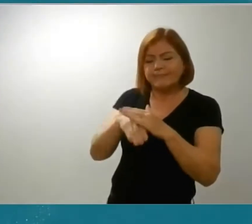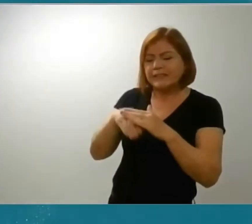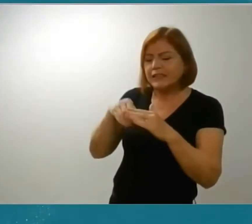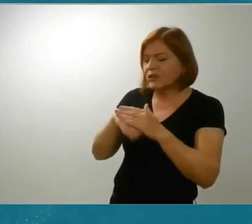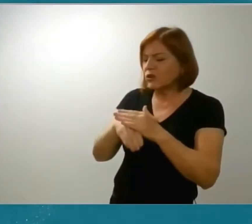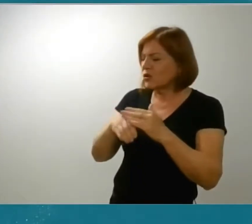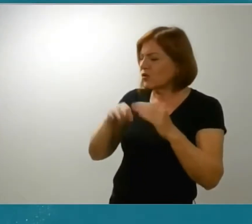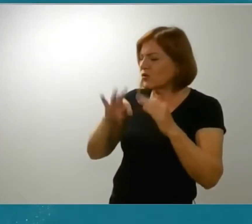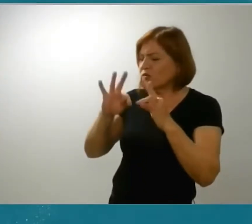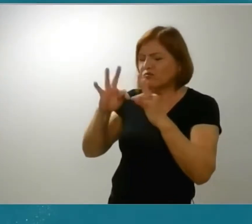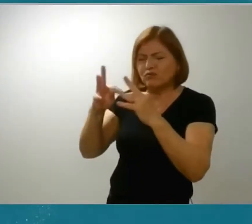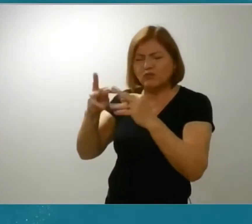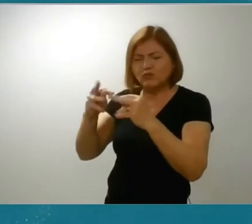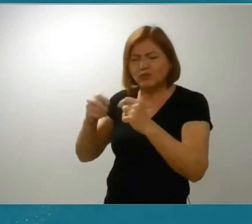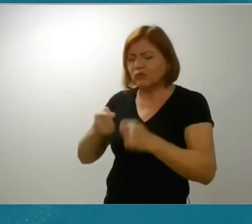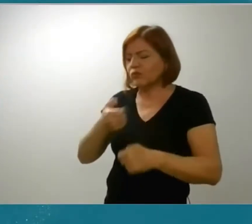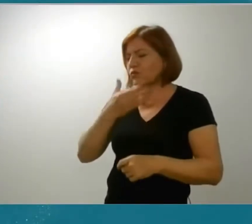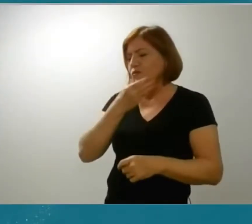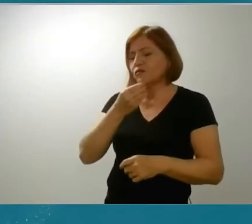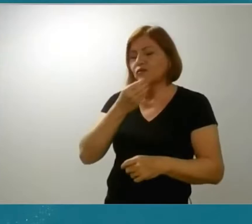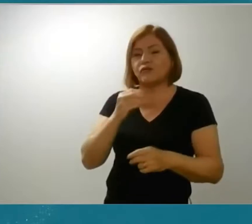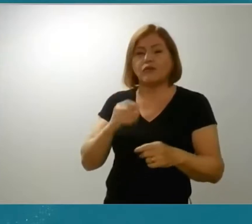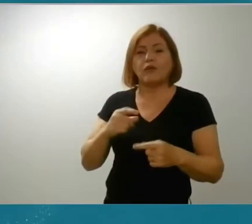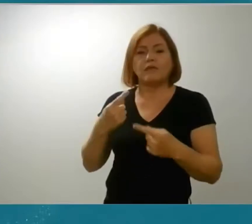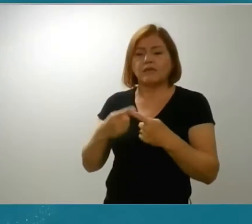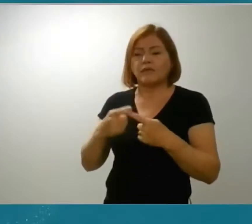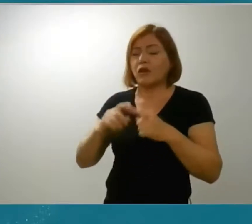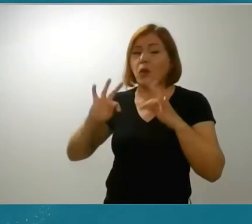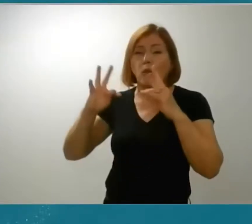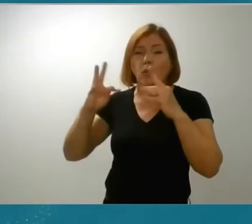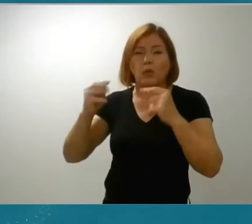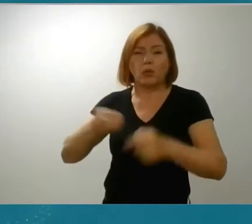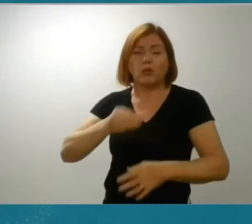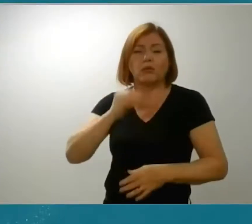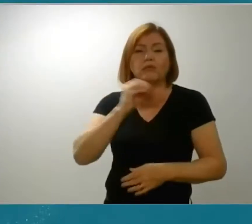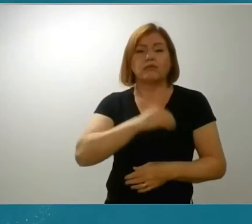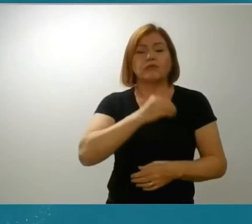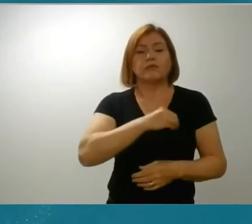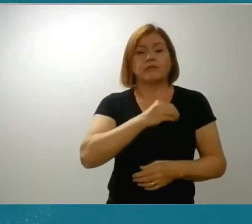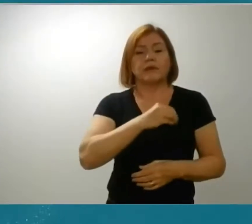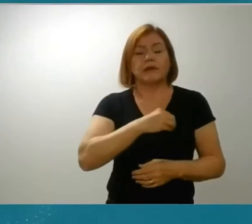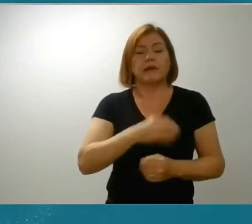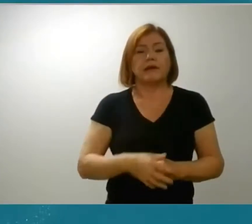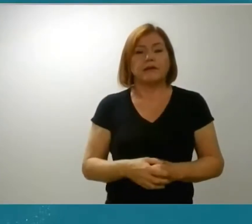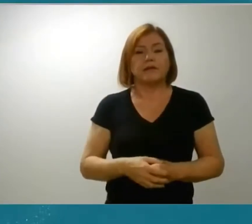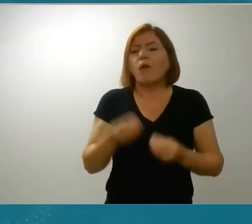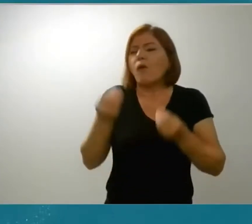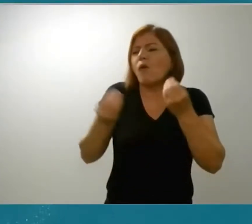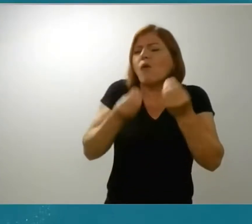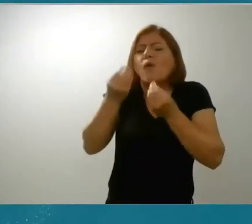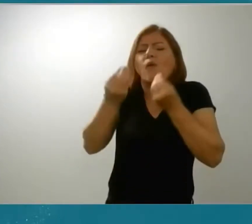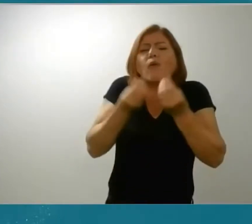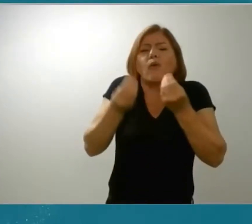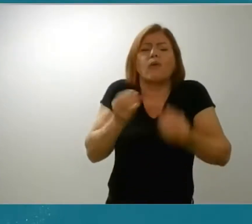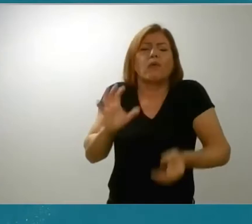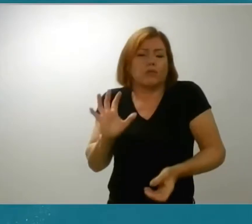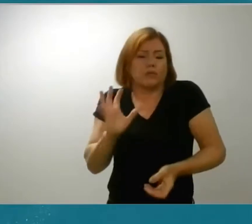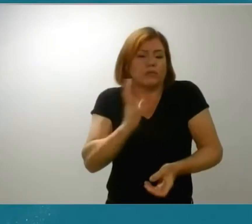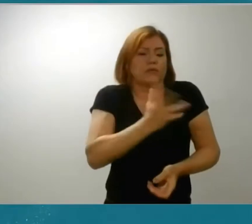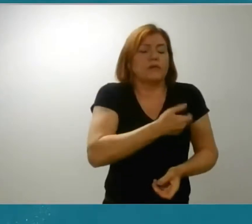porque todos pecaram. Queridos irmãos, como salvar esse homem?